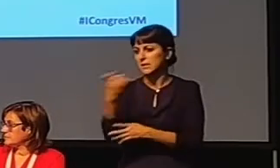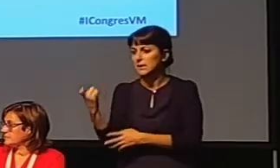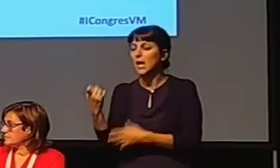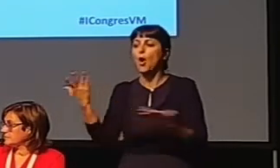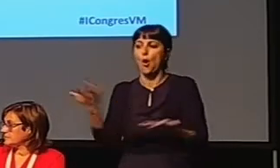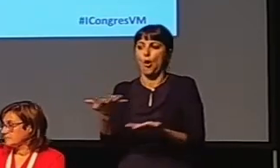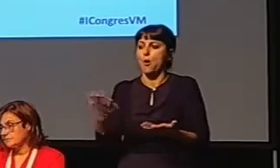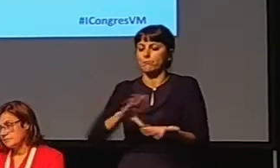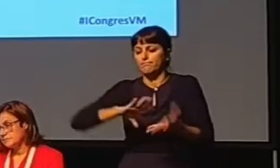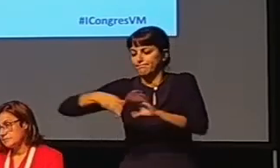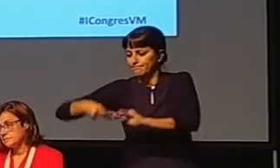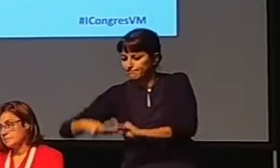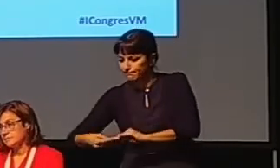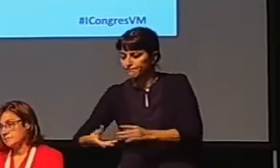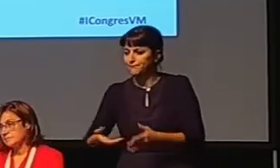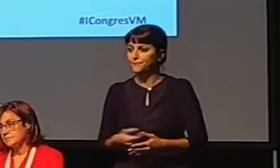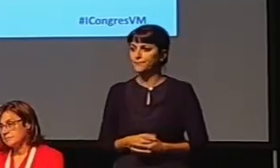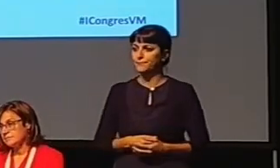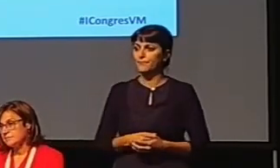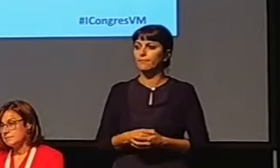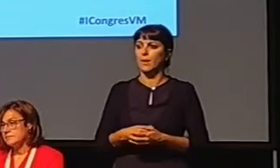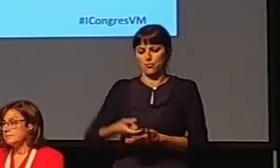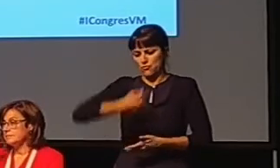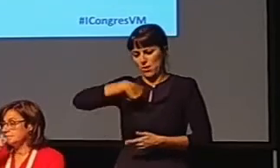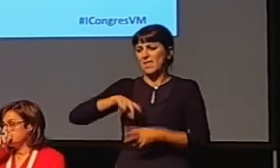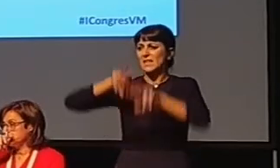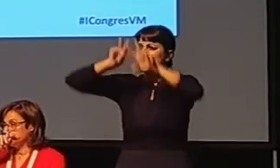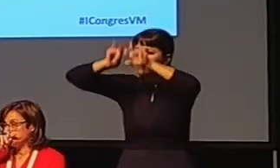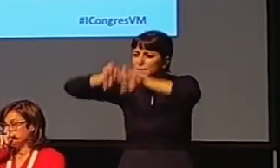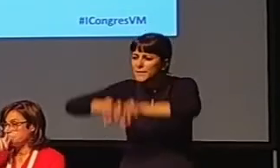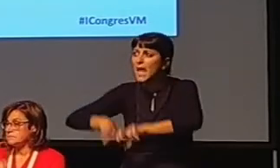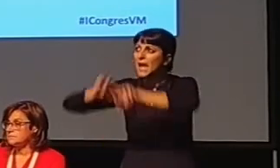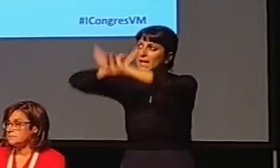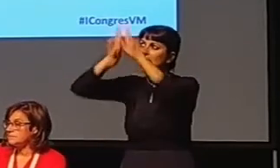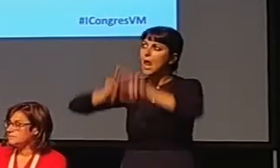que això és, hem fet una recerca internacional que us puc explicar,